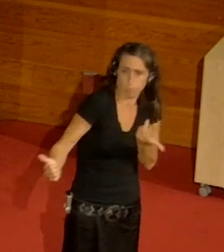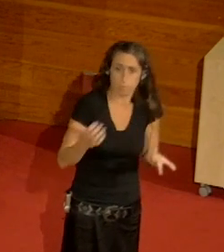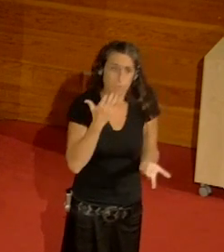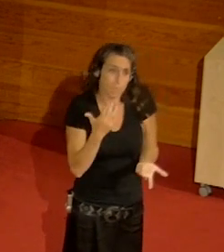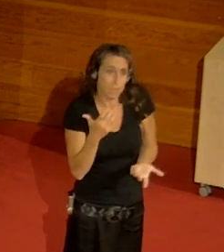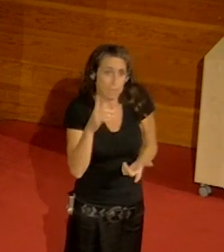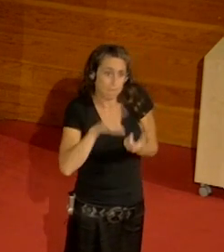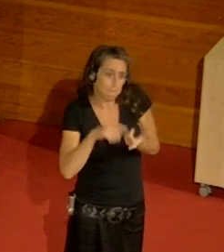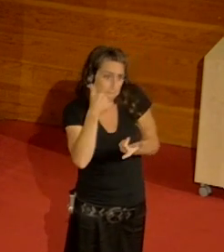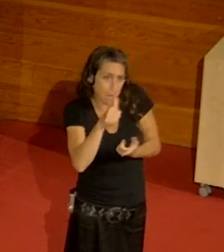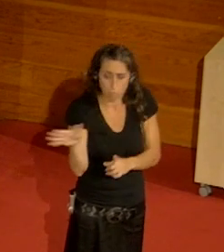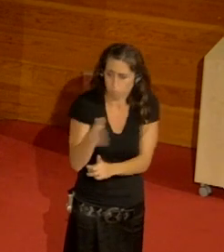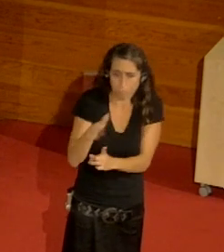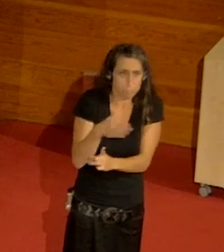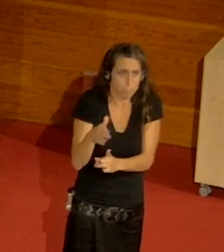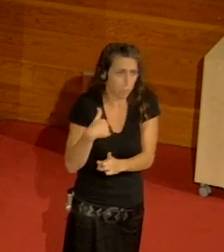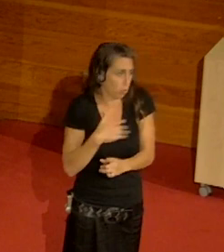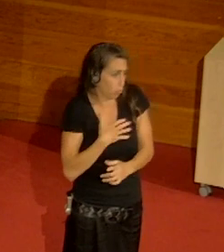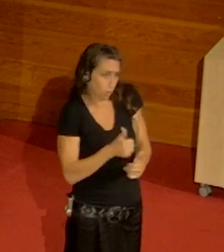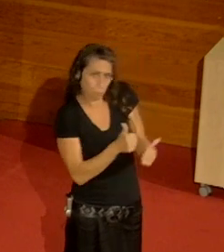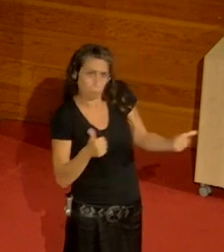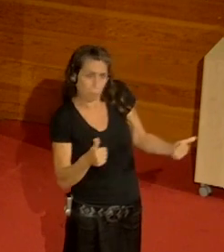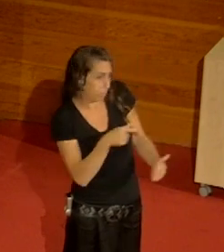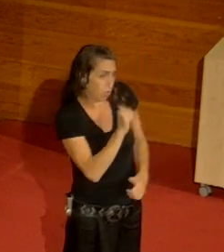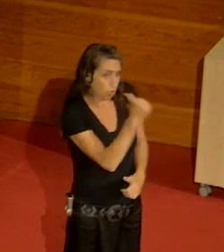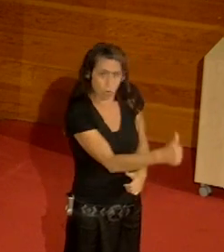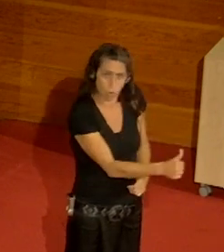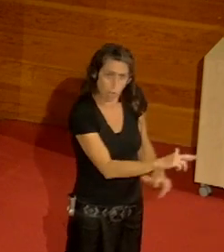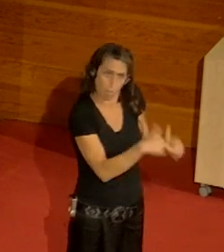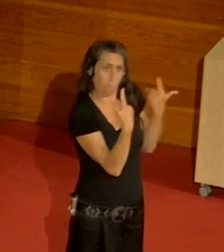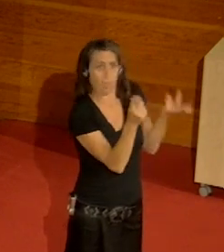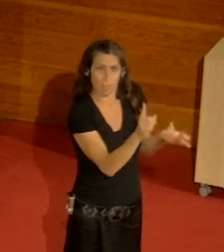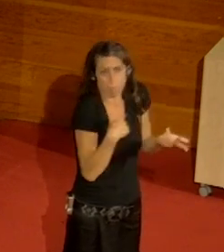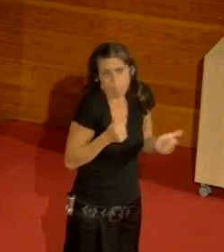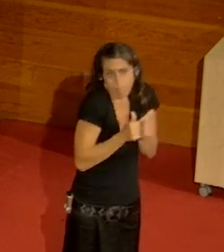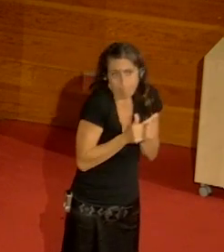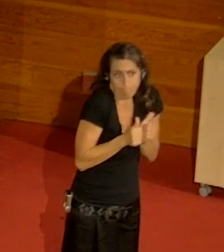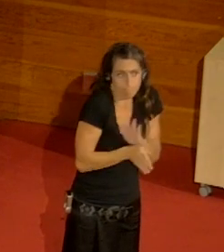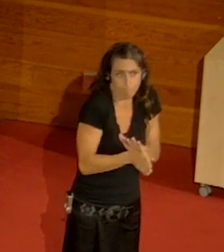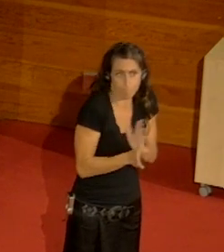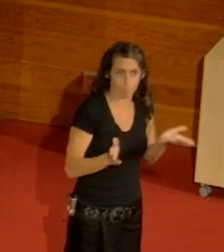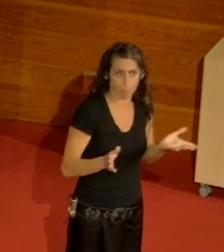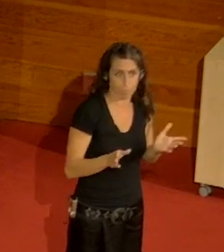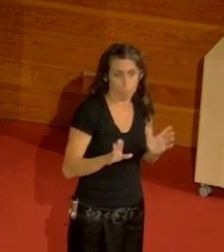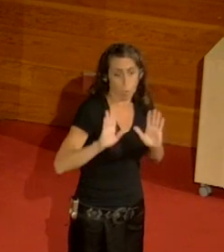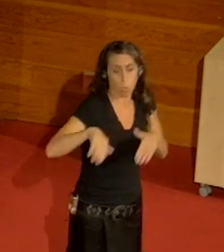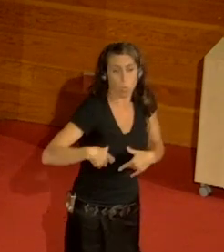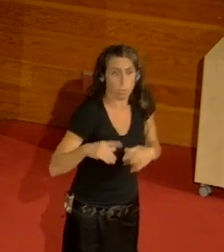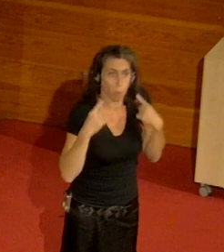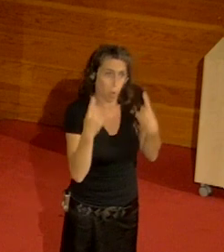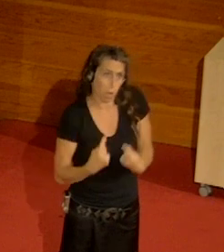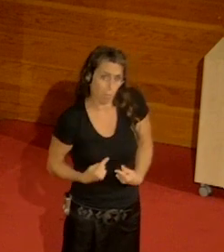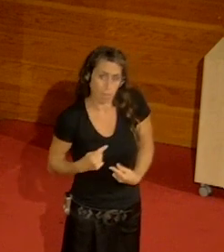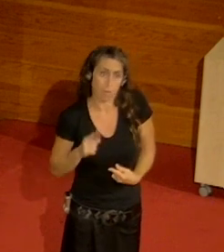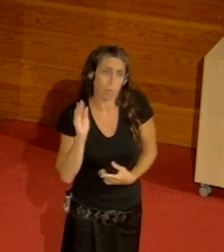te maltrata y tú te quieres divorciar de él si él no quiere no te divorcias y en última instancia puedes ir al rabino Y entonces el rabino decide y